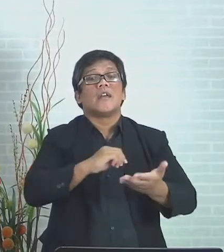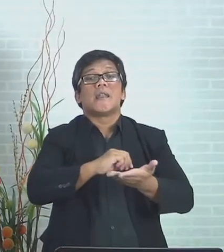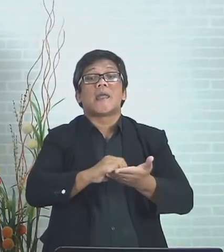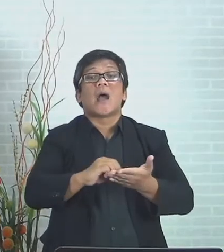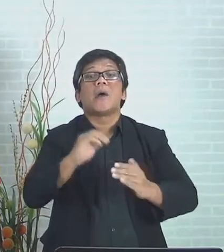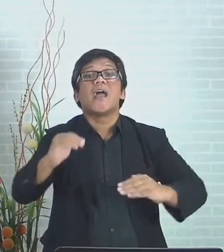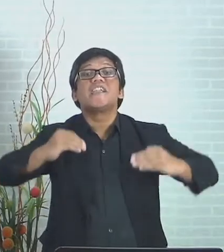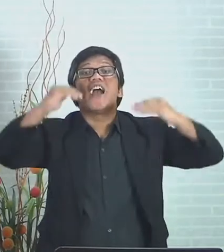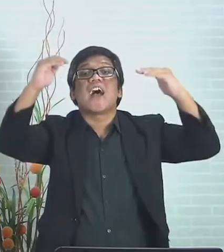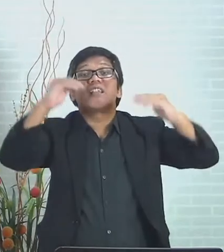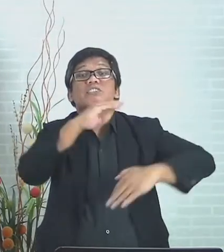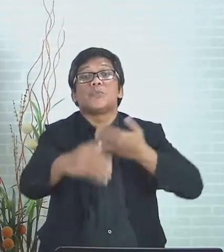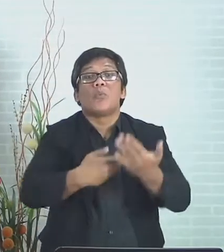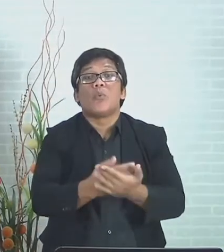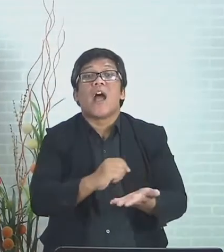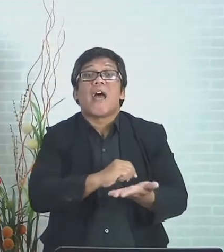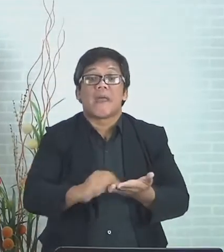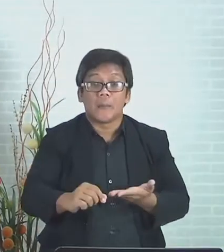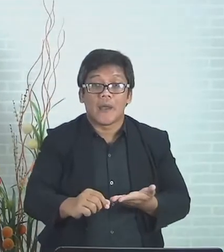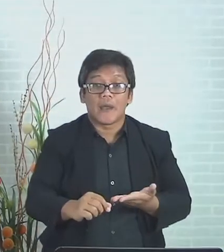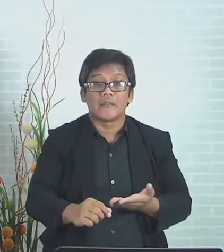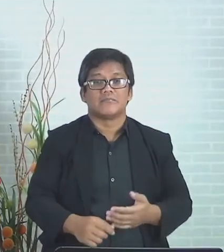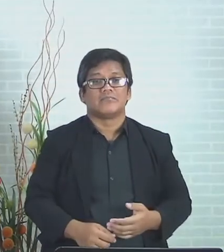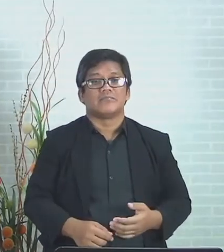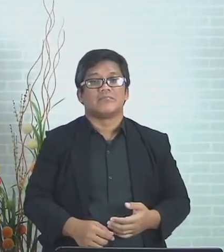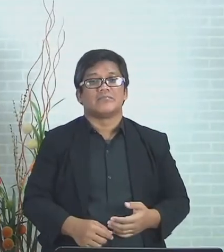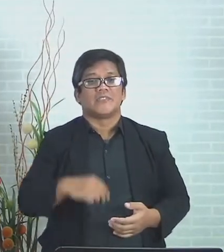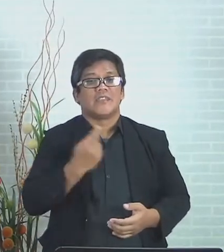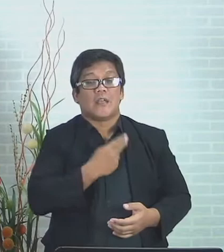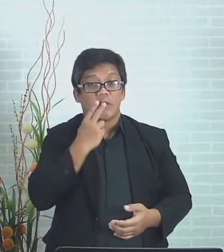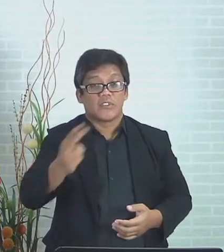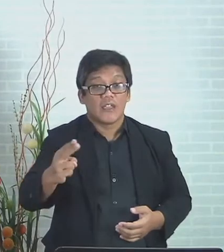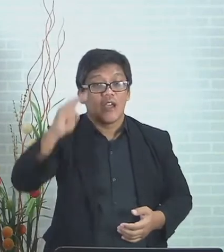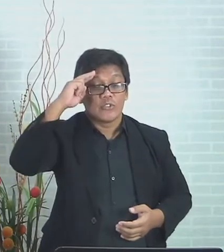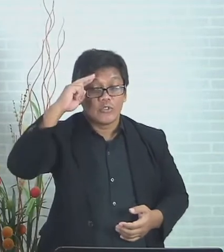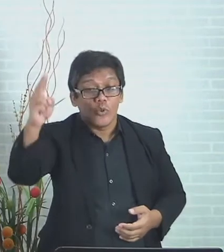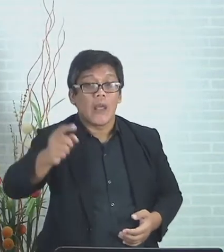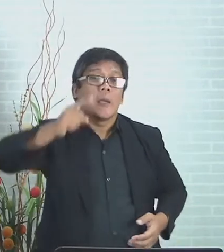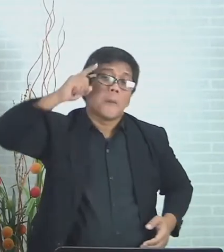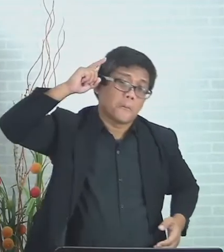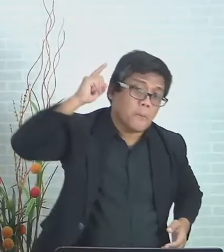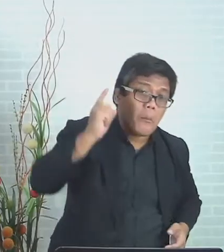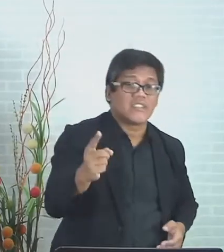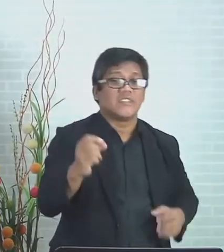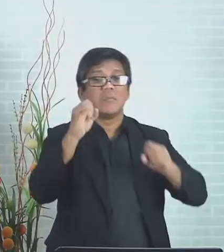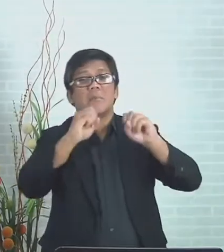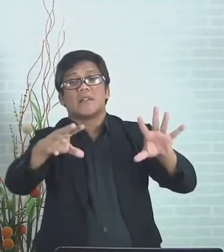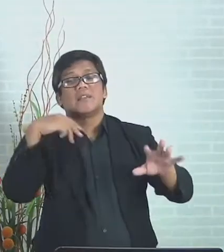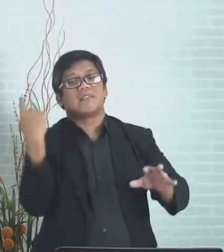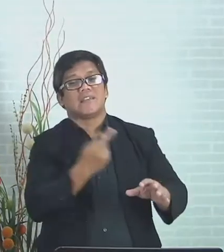segala Nama saya percaya bahwa Tuhan pasti akan memberkati kita